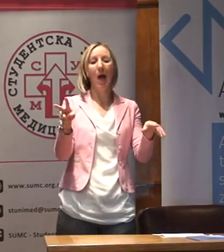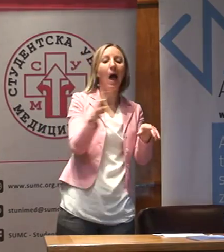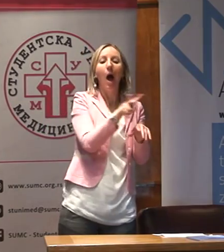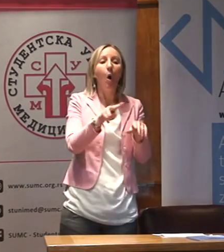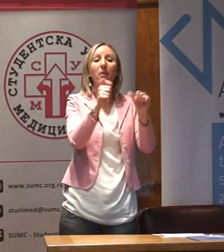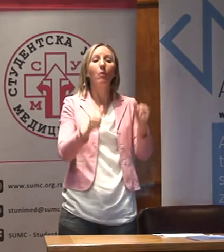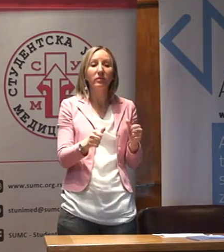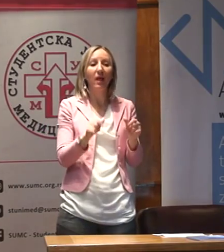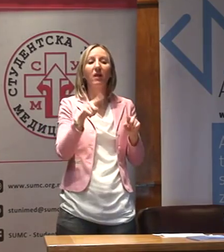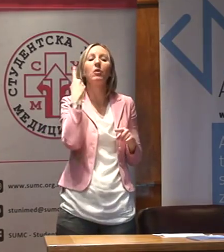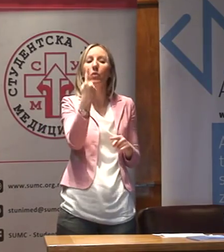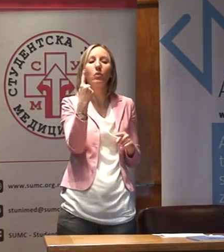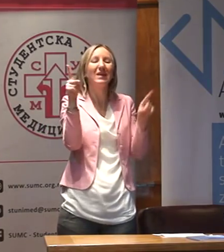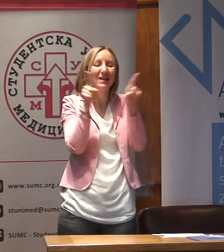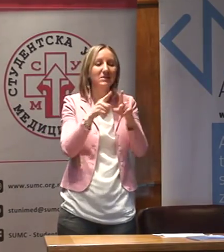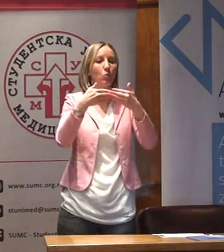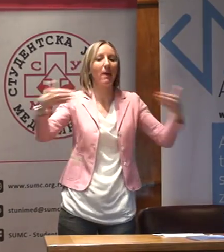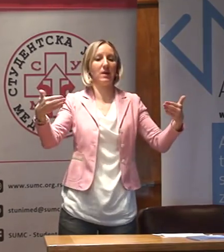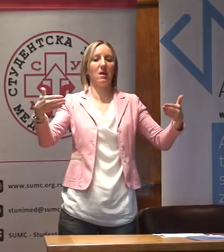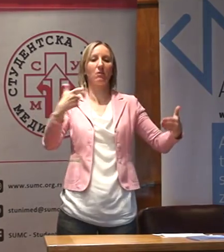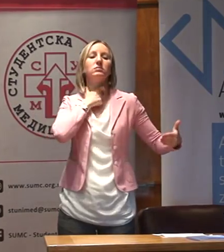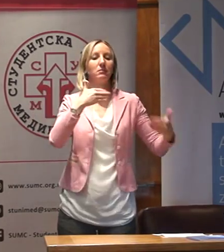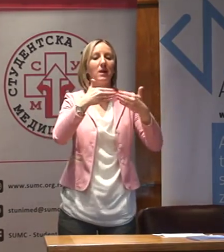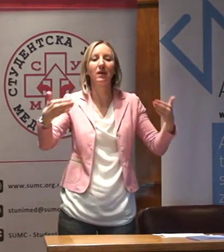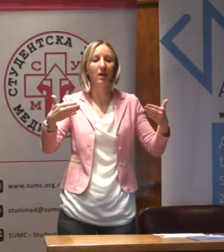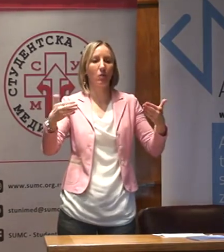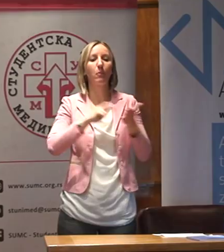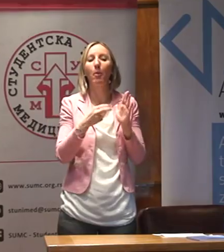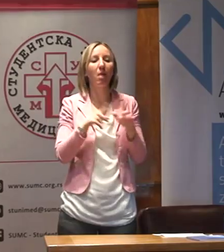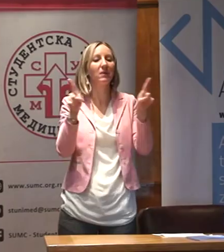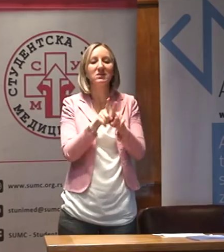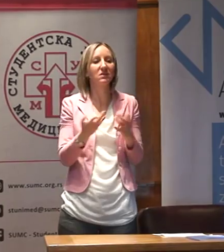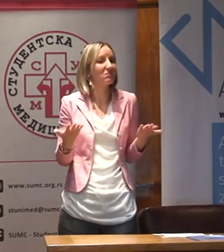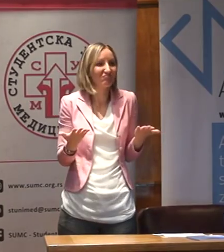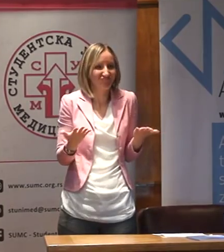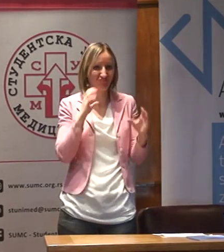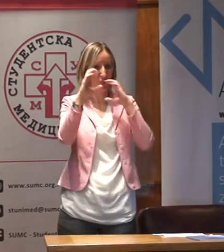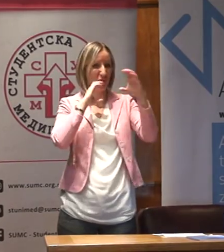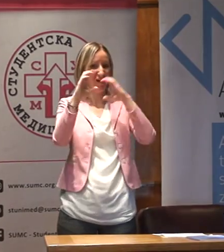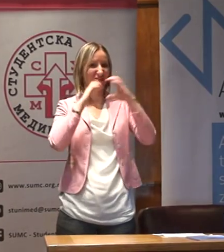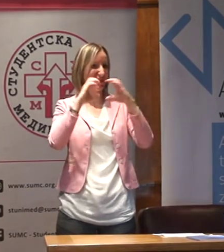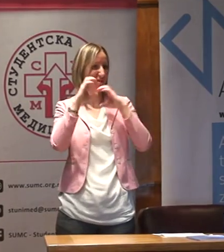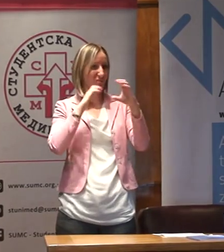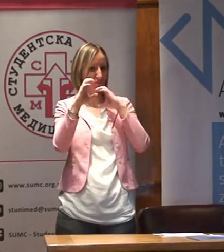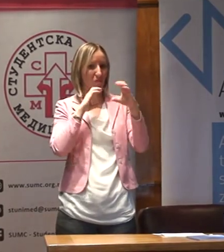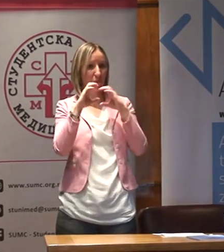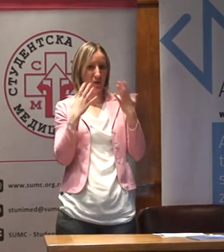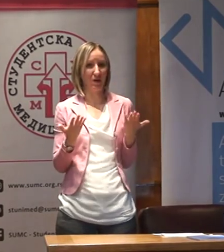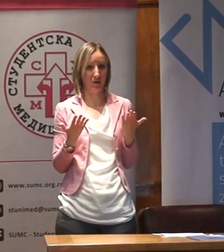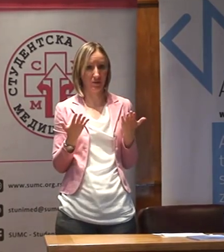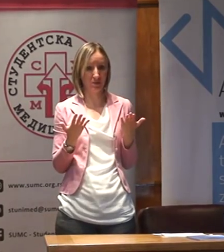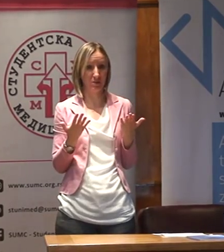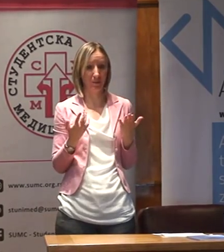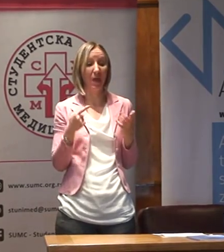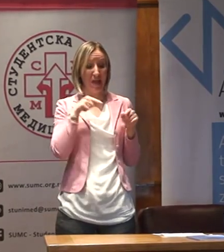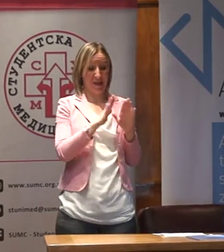modelu. Ali oba modela, u oba modela imamo jednu istu barijeru, a to je barijera u